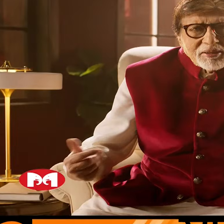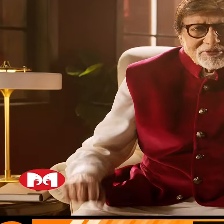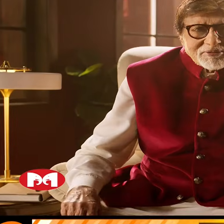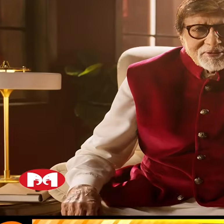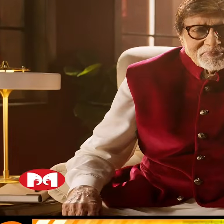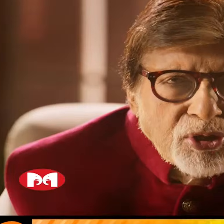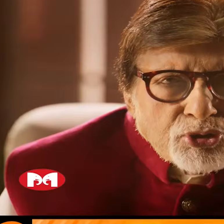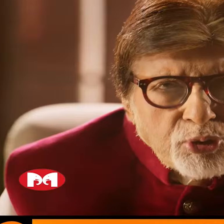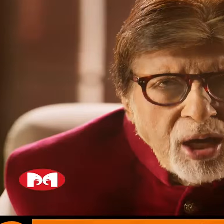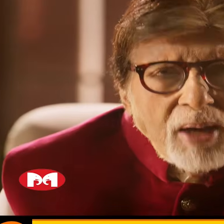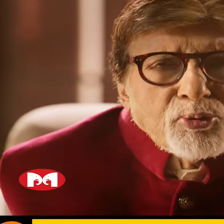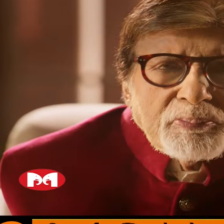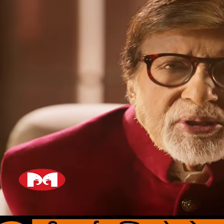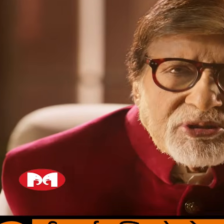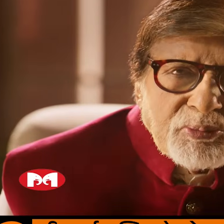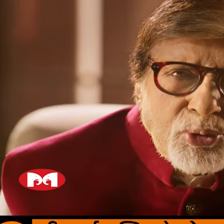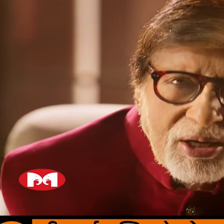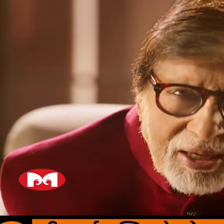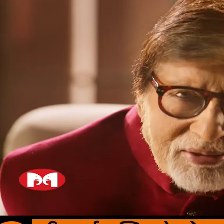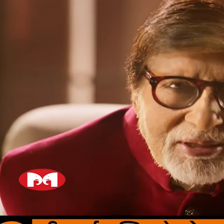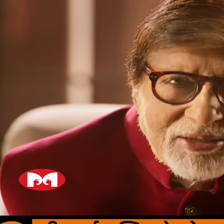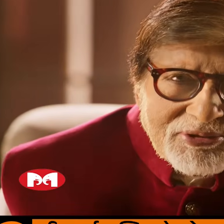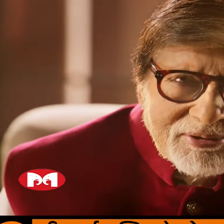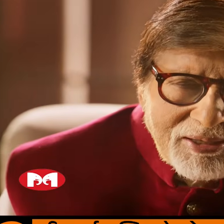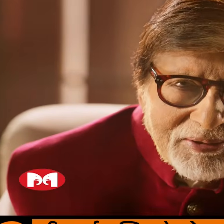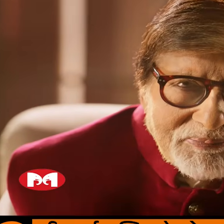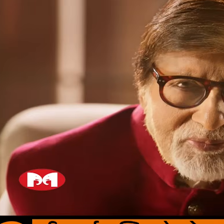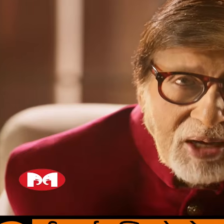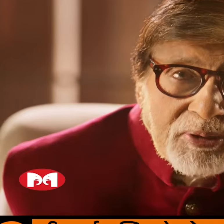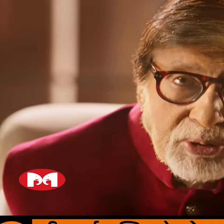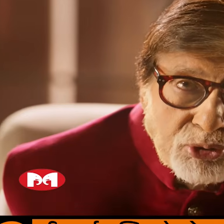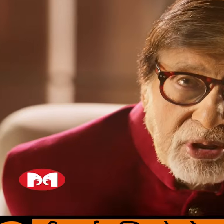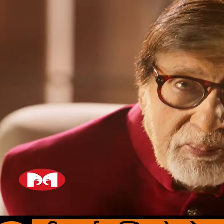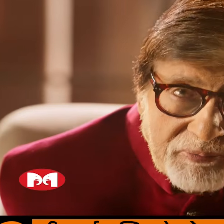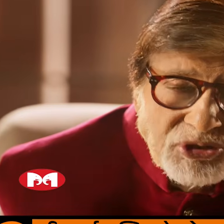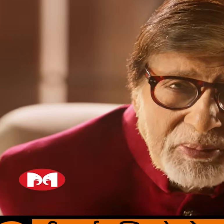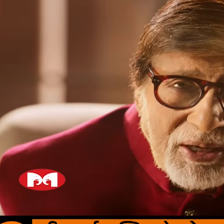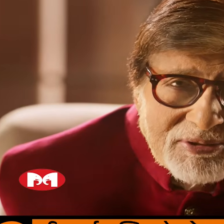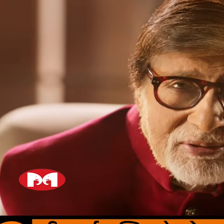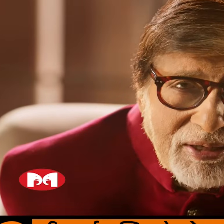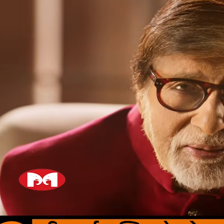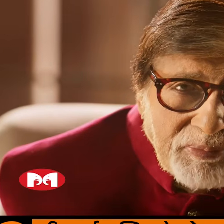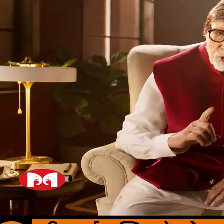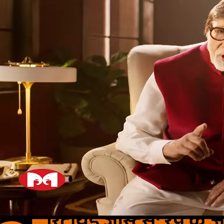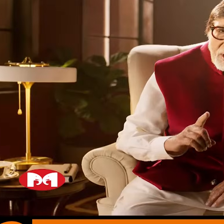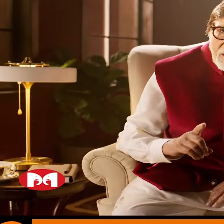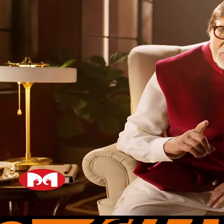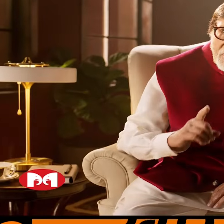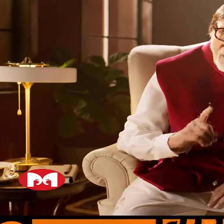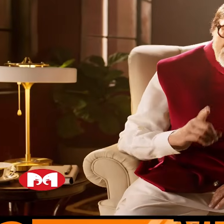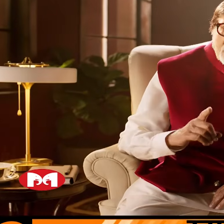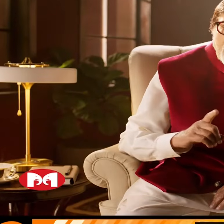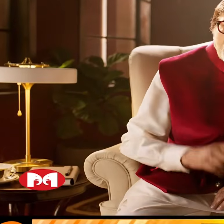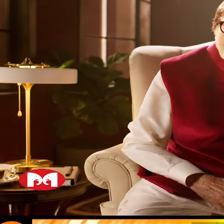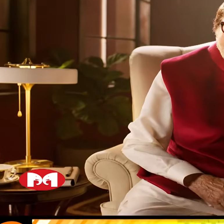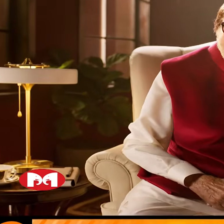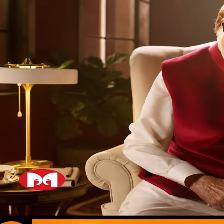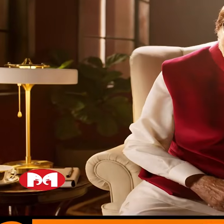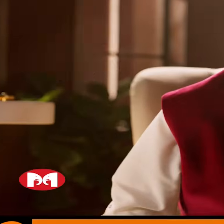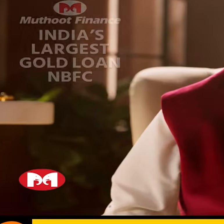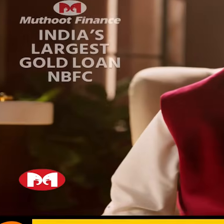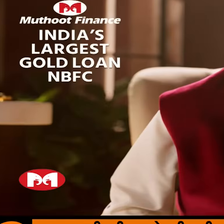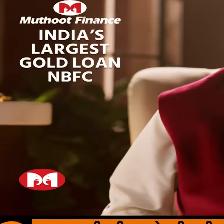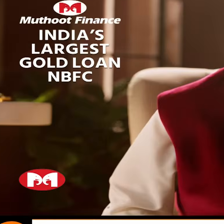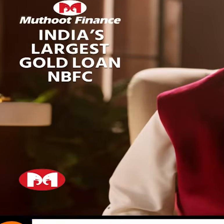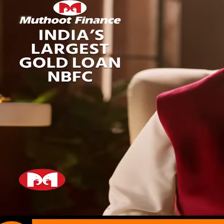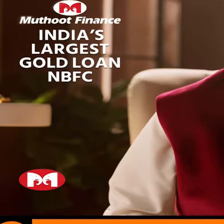सोना क्या नहीं कर सकता? सोना आपको अपने सपनों का घर दिला सकता है, आपके बच्चों का भविष्य बना सकता है। सोना आपकी हर इच्छा पूरी कर